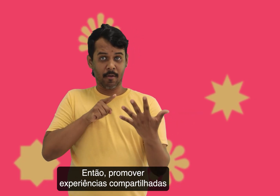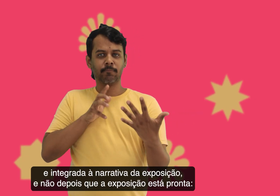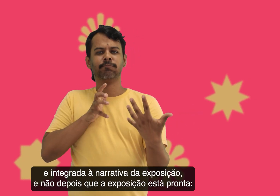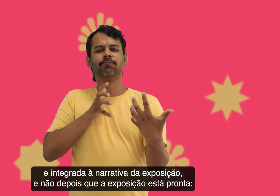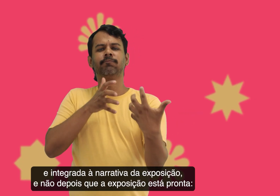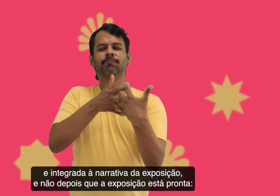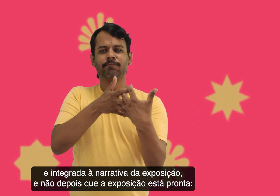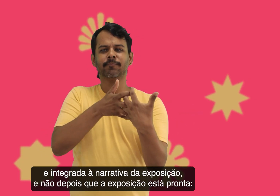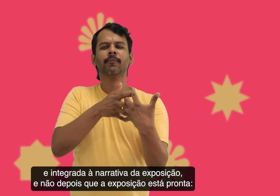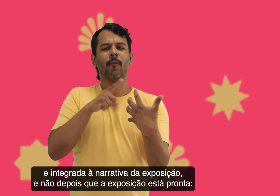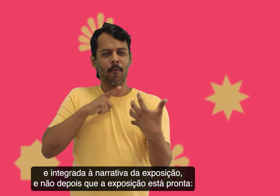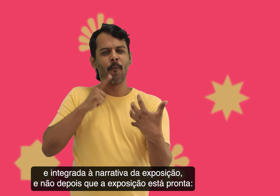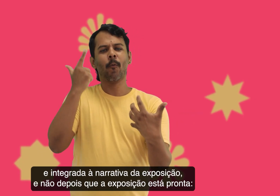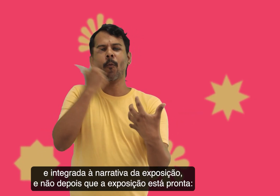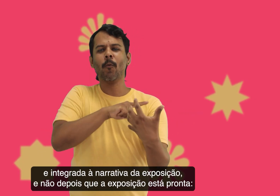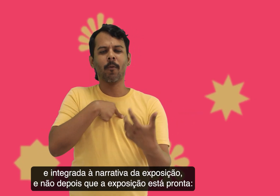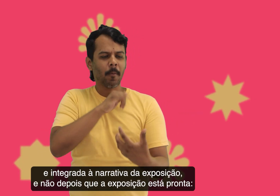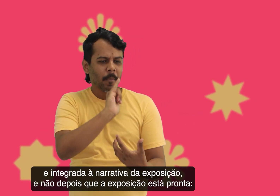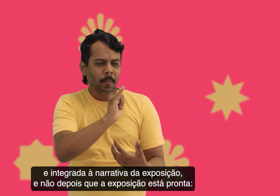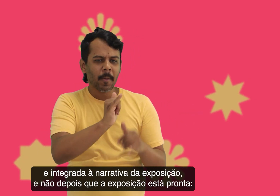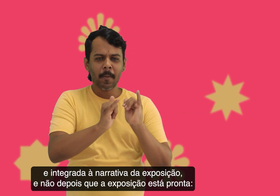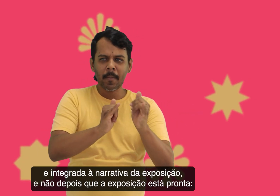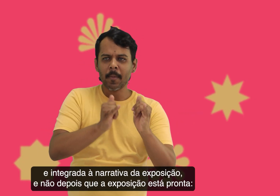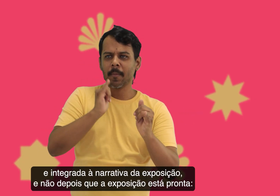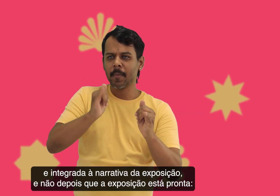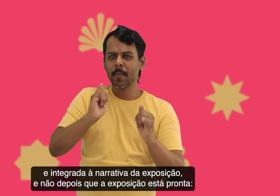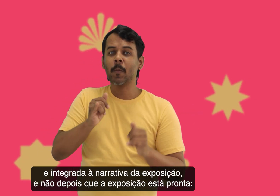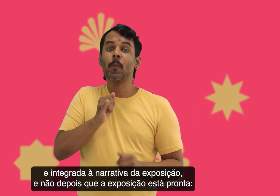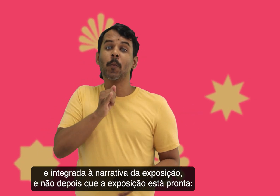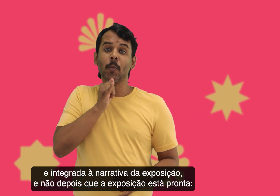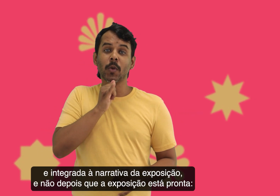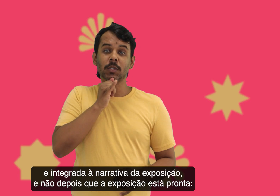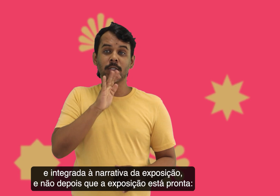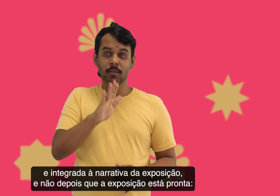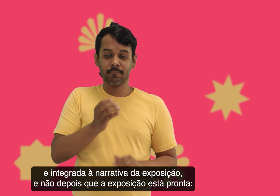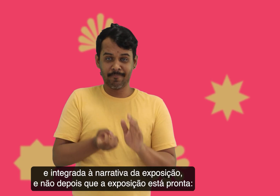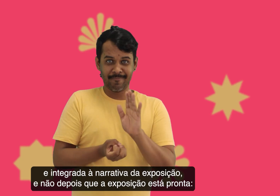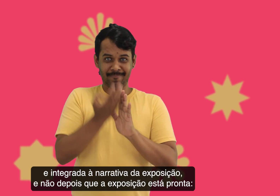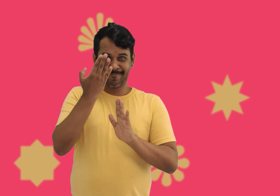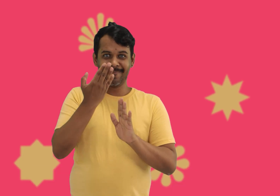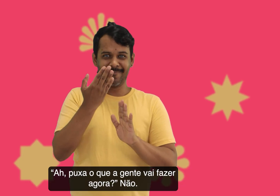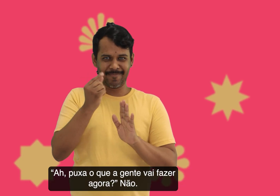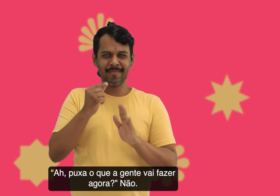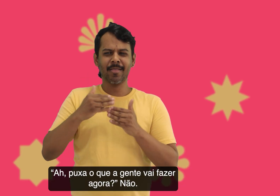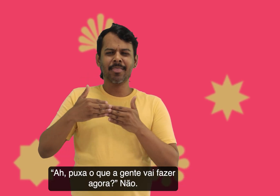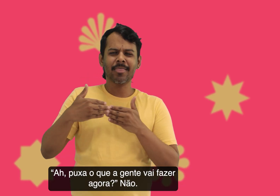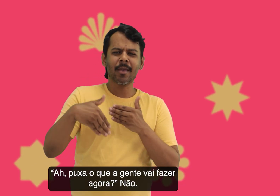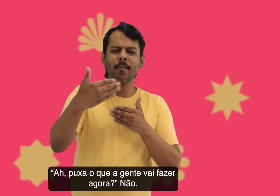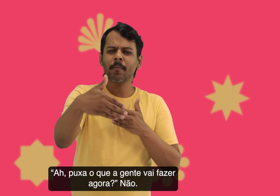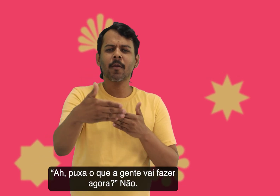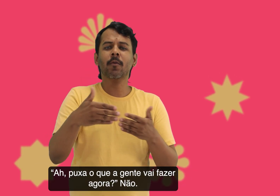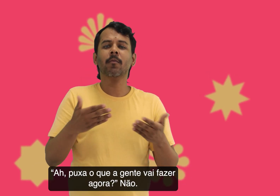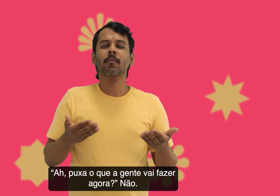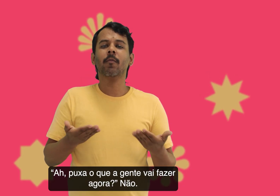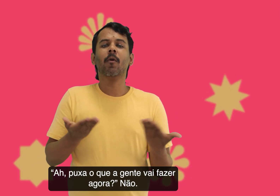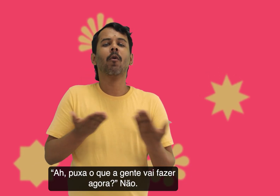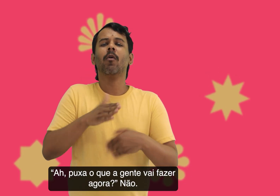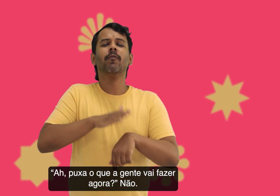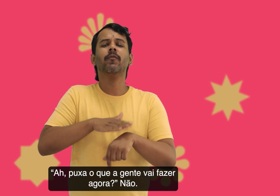né? E integrada à narrativa da exposição. E não depois que a exposição está pronta, puxa, o que a gente vai